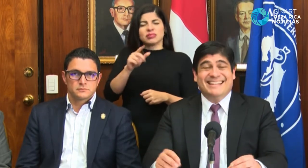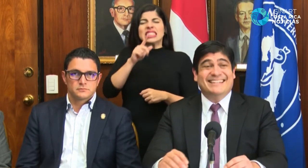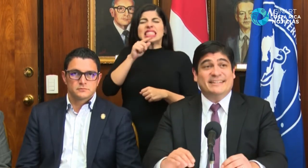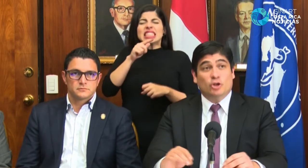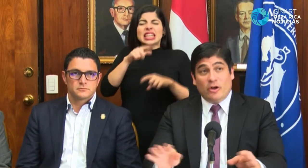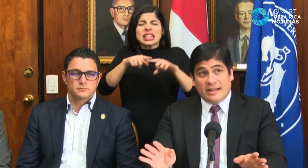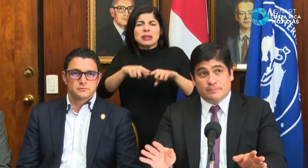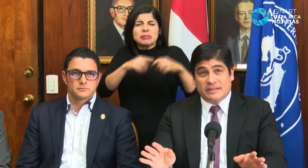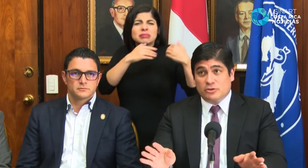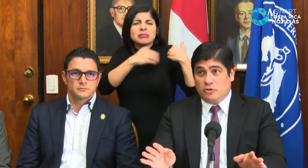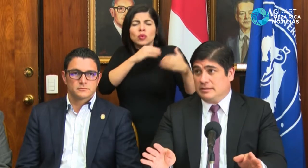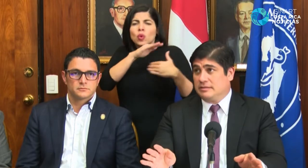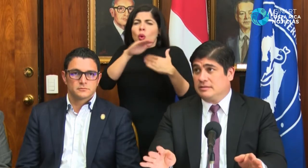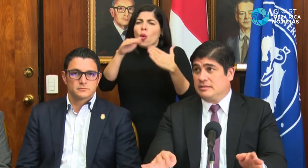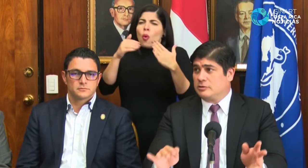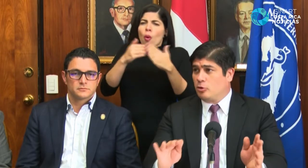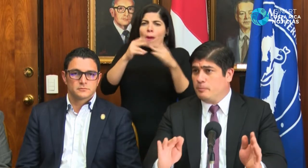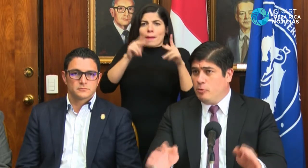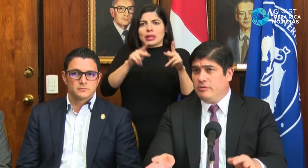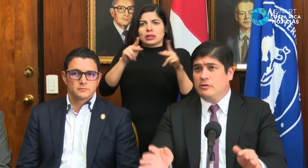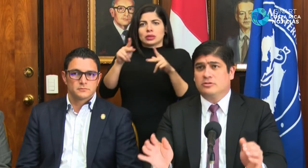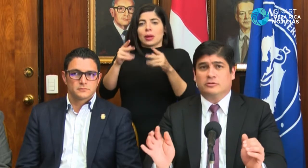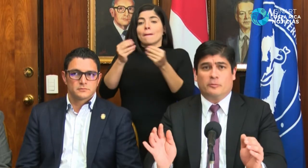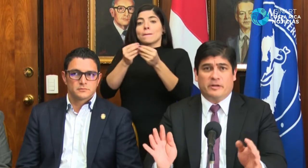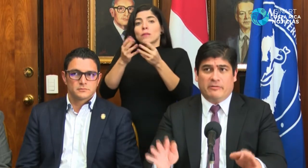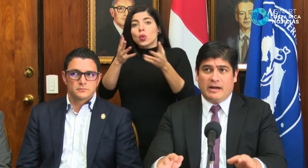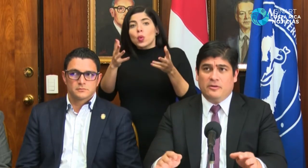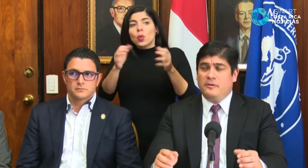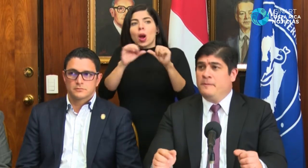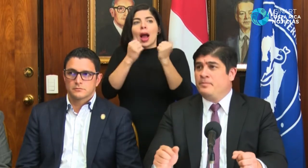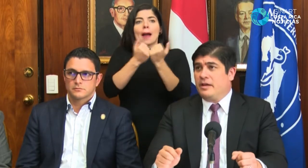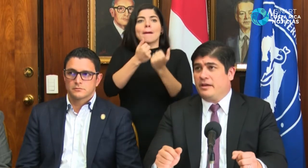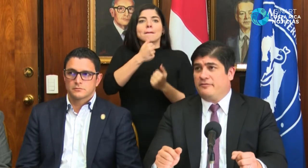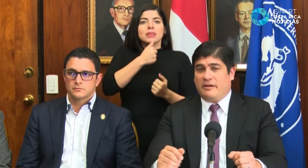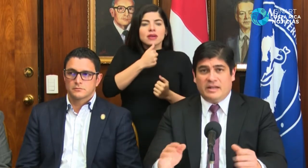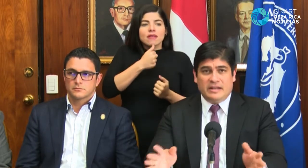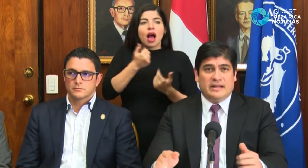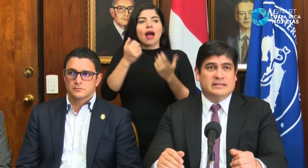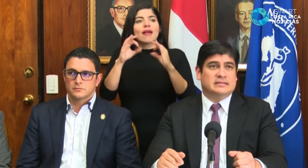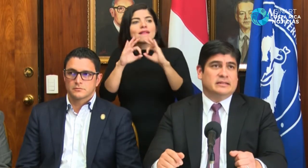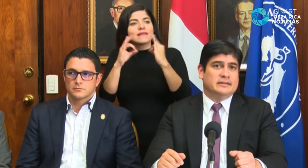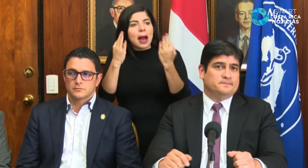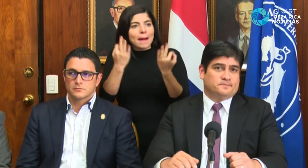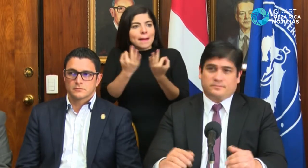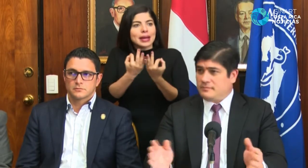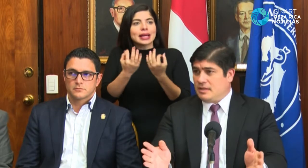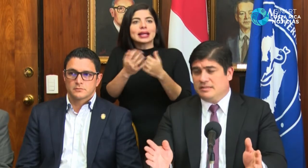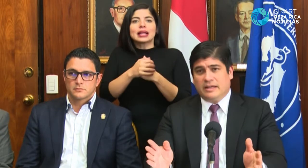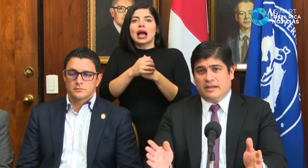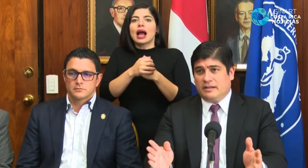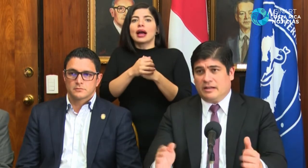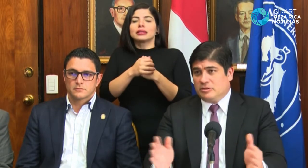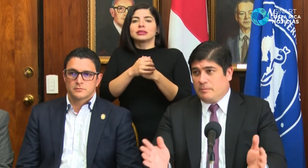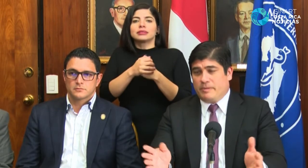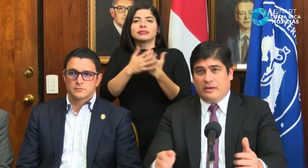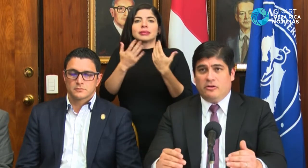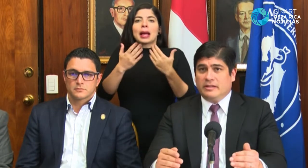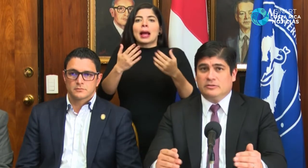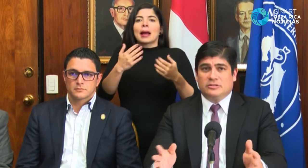depende de todas las personas, sector público, sector privado, familias,